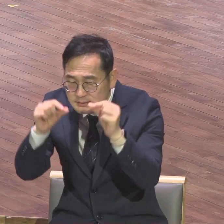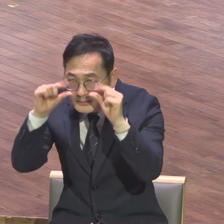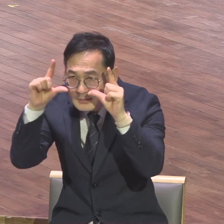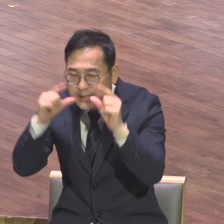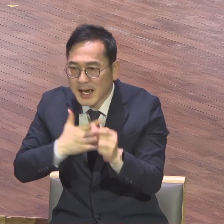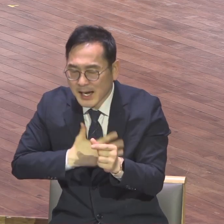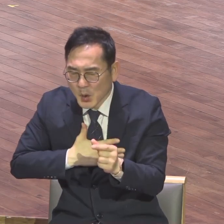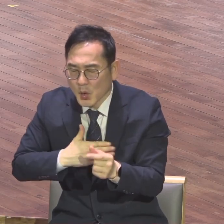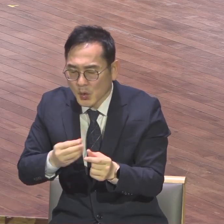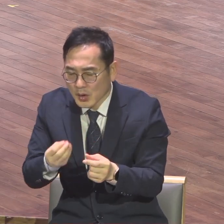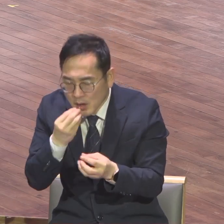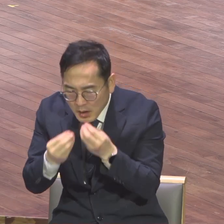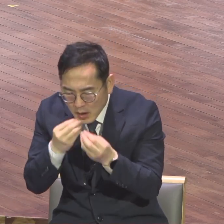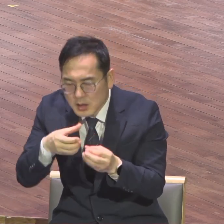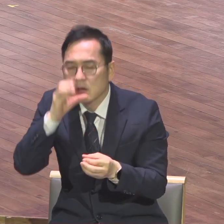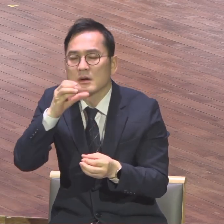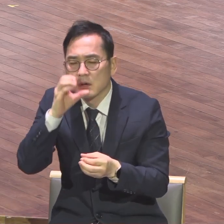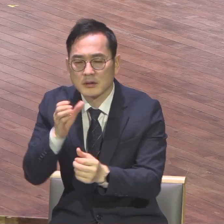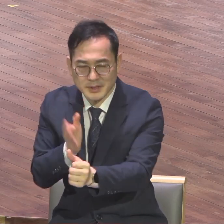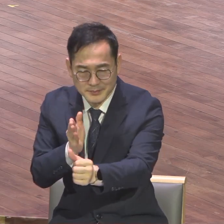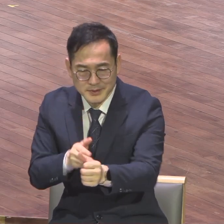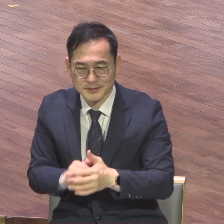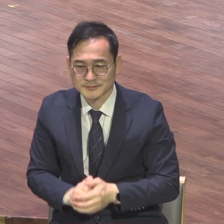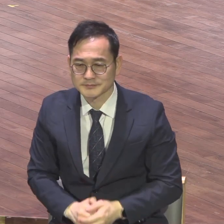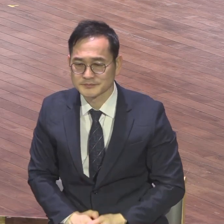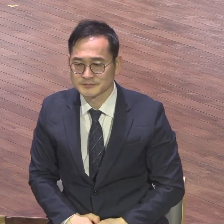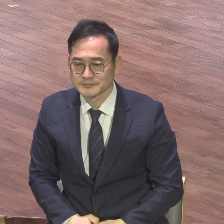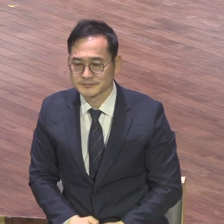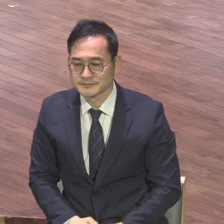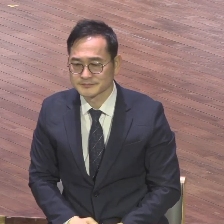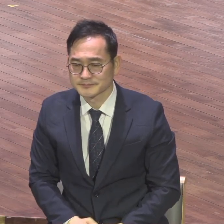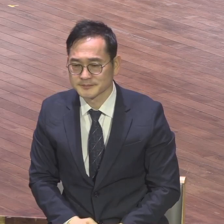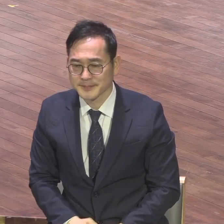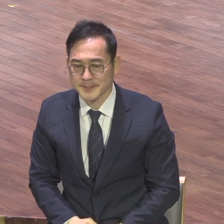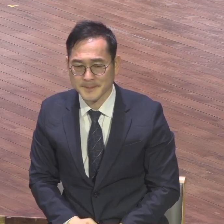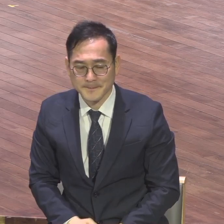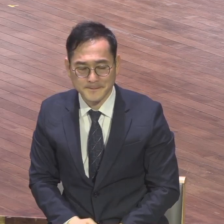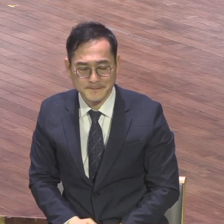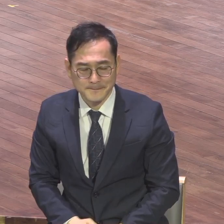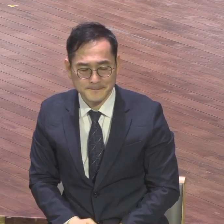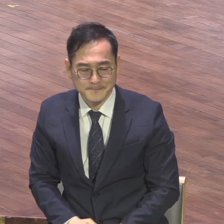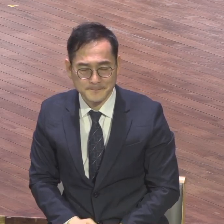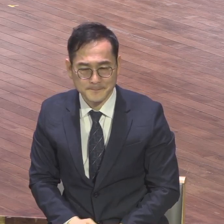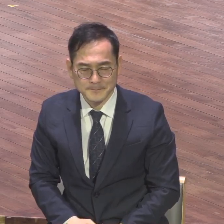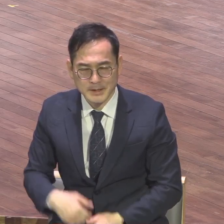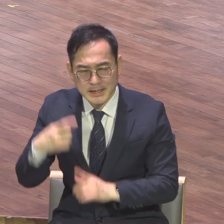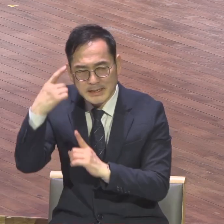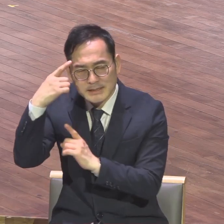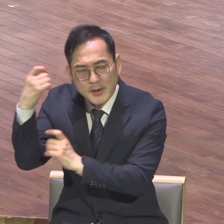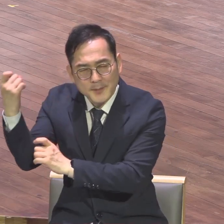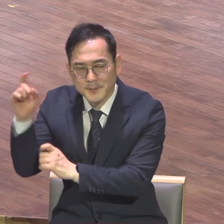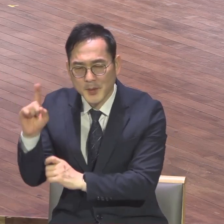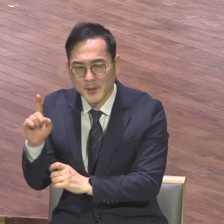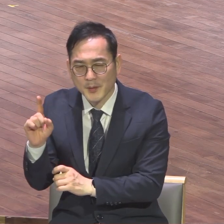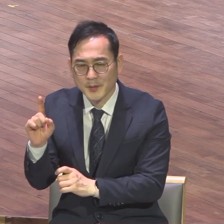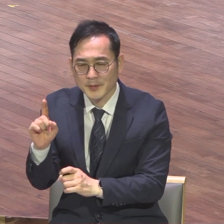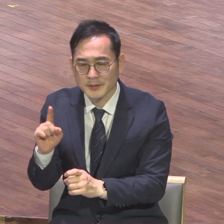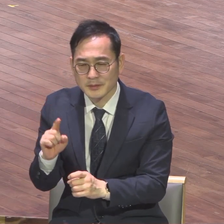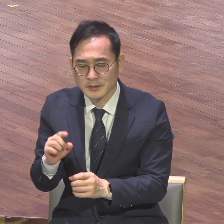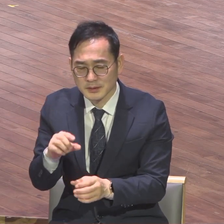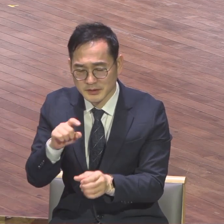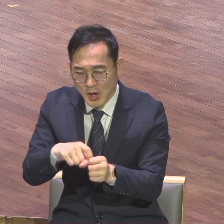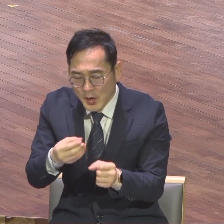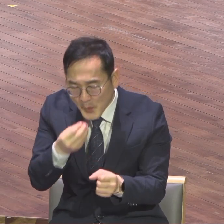바랍니다. 성찬에 참여하는 자의 자세가 바로 돼야 돼. 특별히 무엇을 기념한다 이 말은 그 속에 담긴